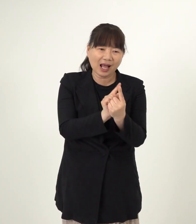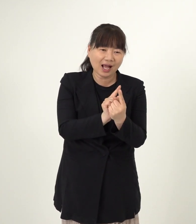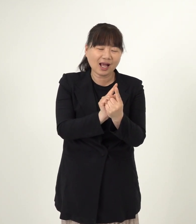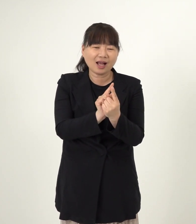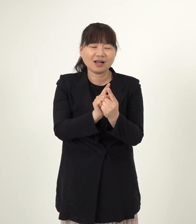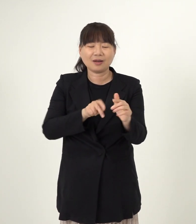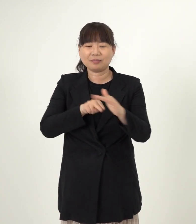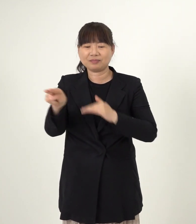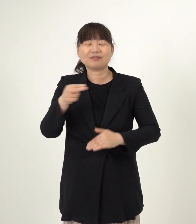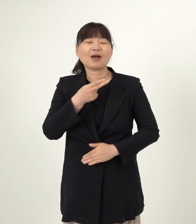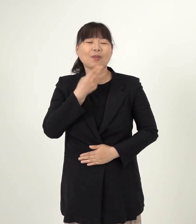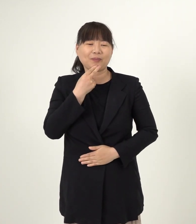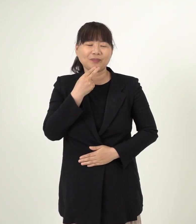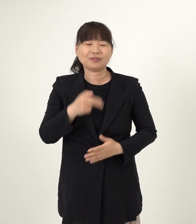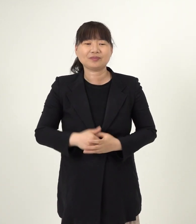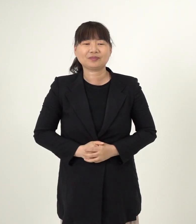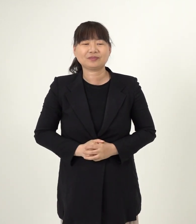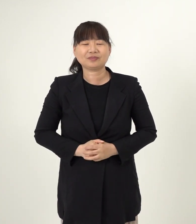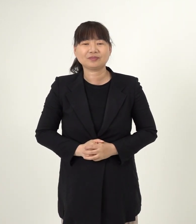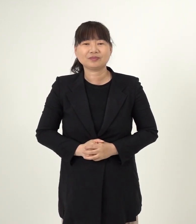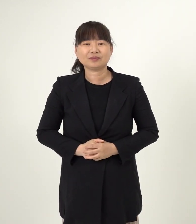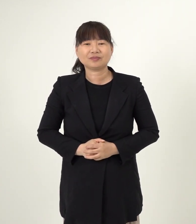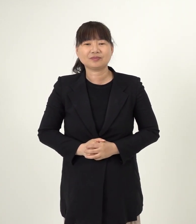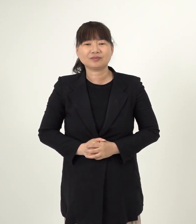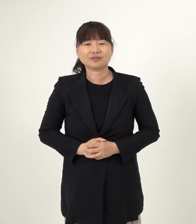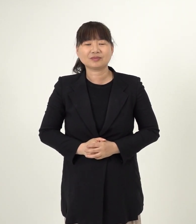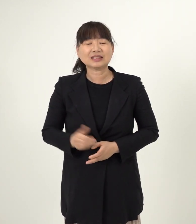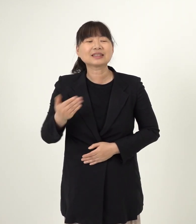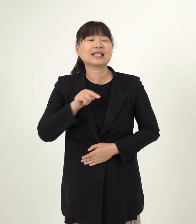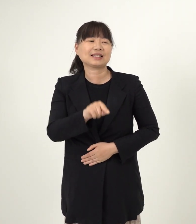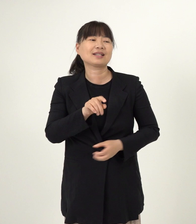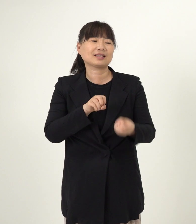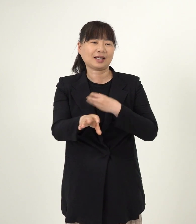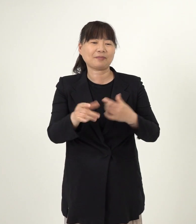말이에요. 근데 이게 답이라는 거죠.